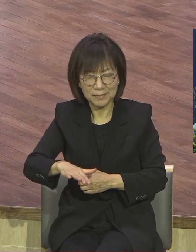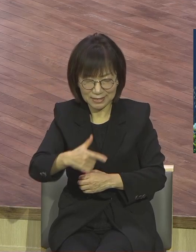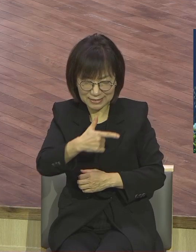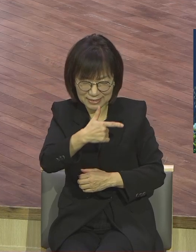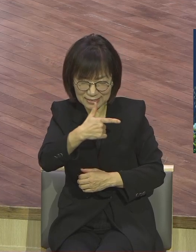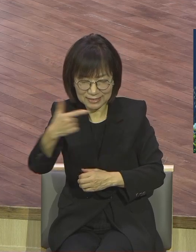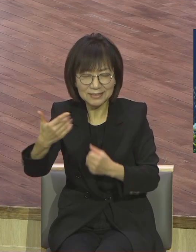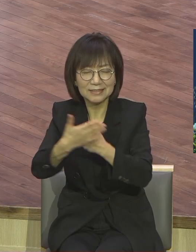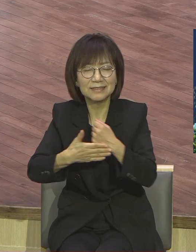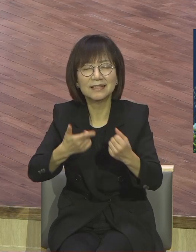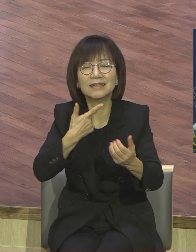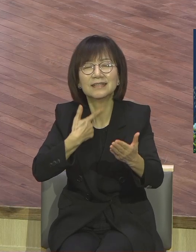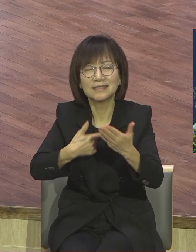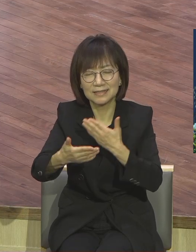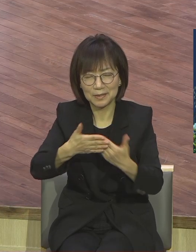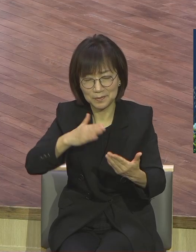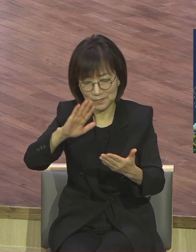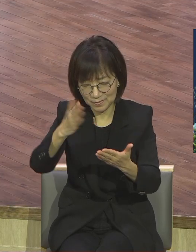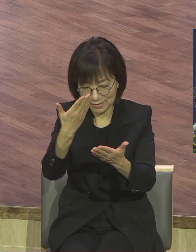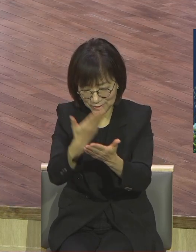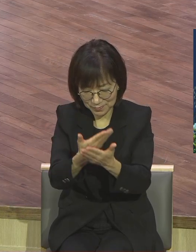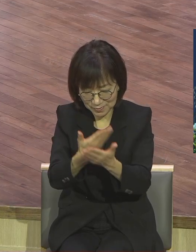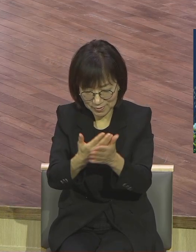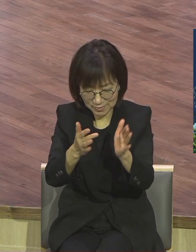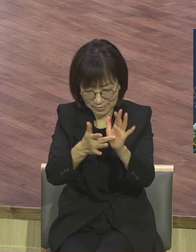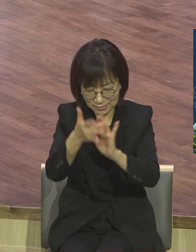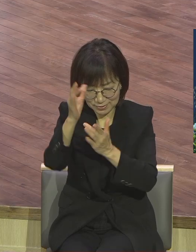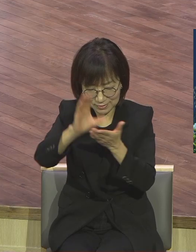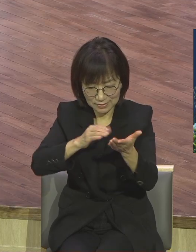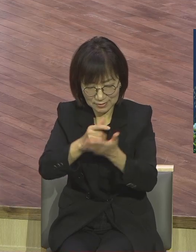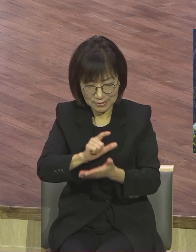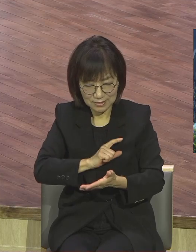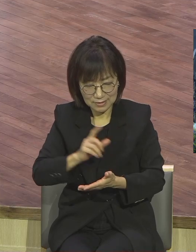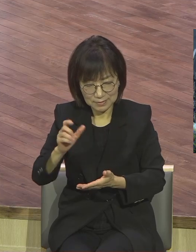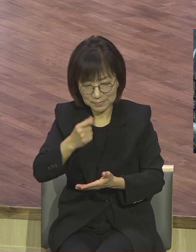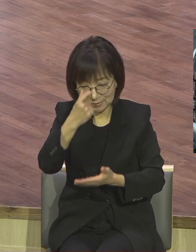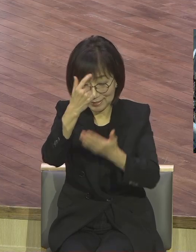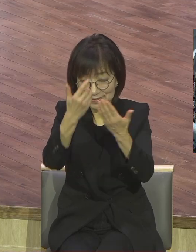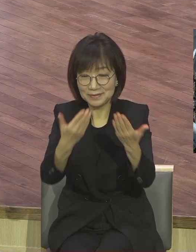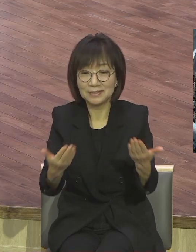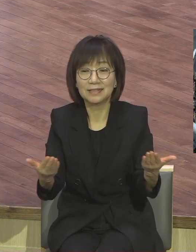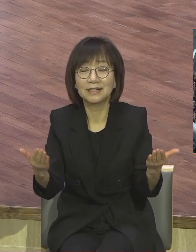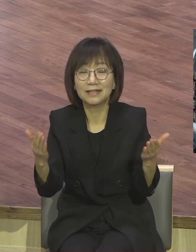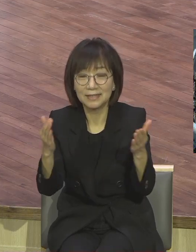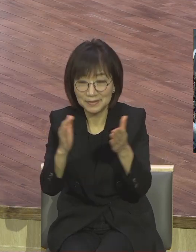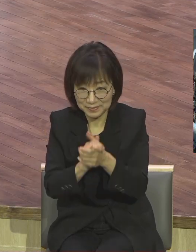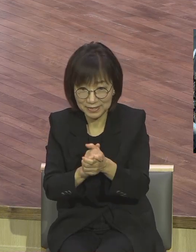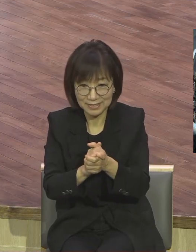일어나게 하여 주옵소서. 예수의 이름 받들어 기도합니다. 아멘.